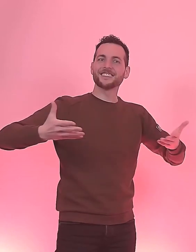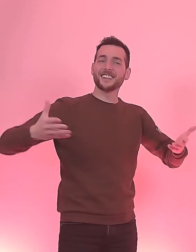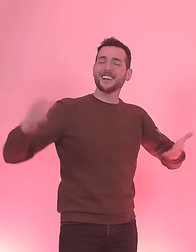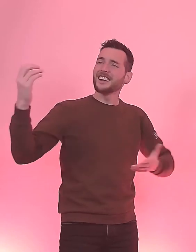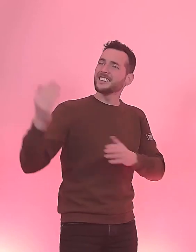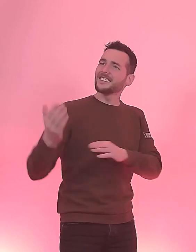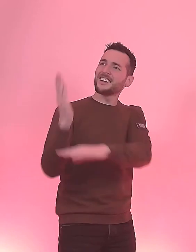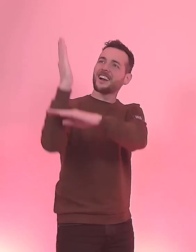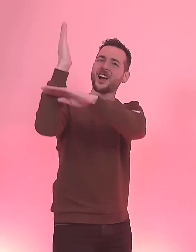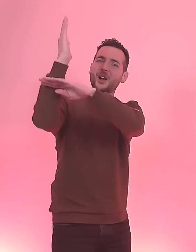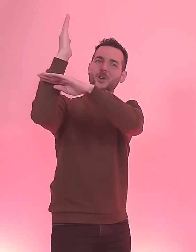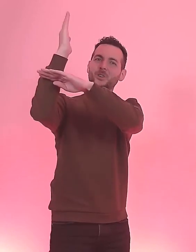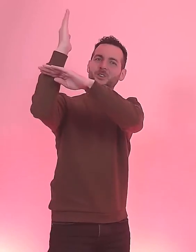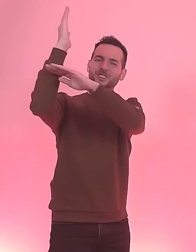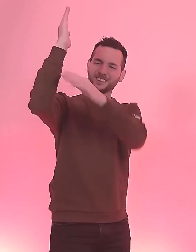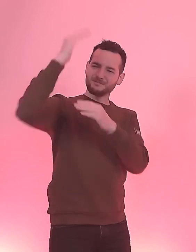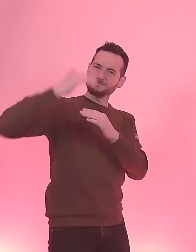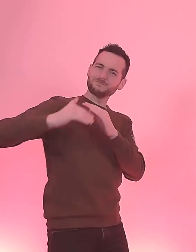foto's